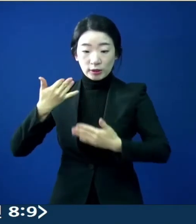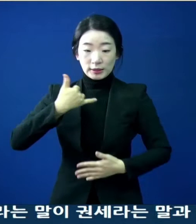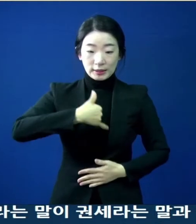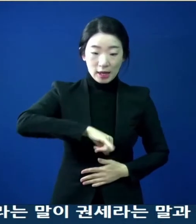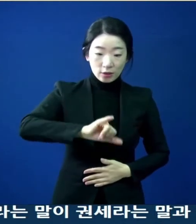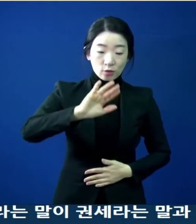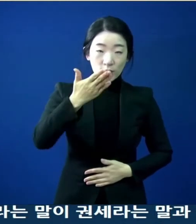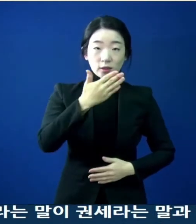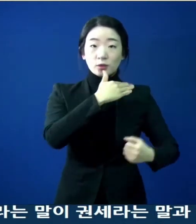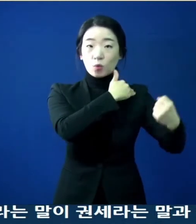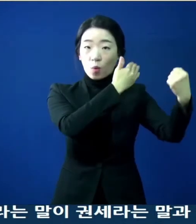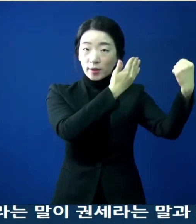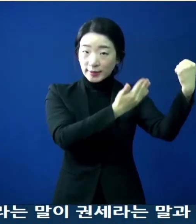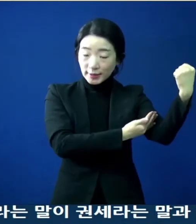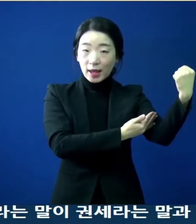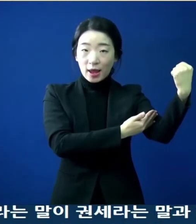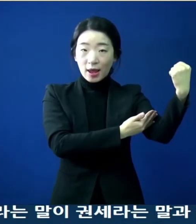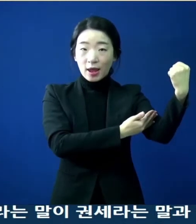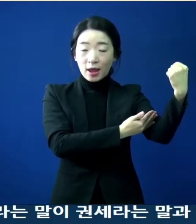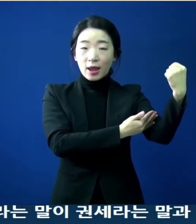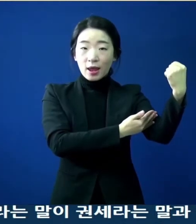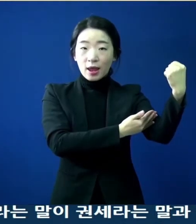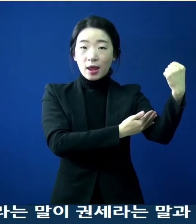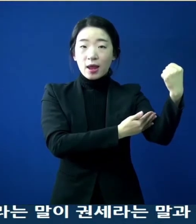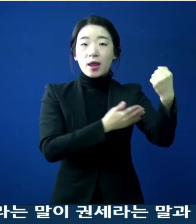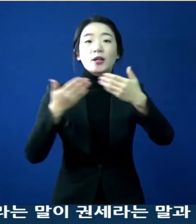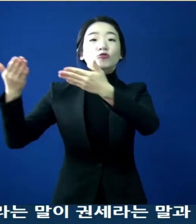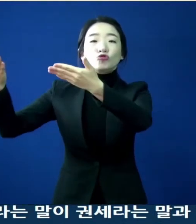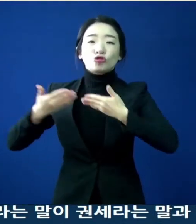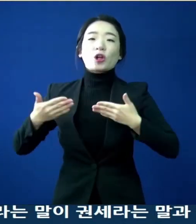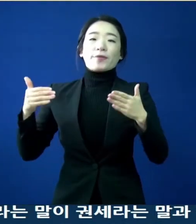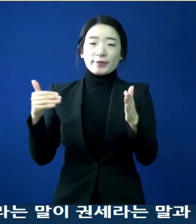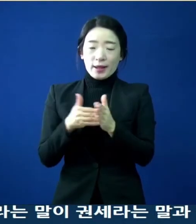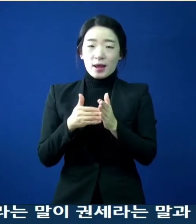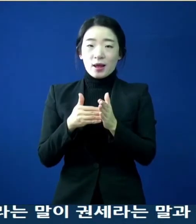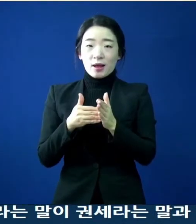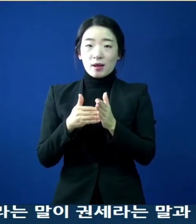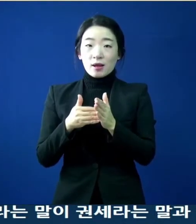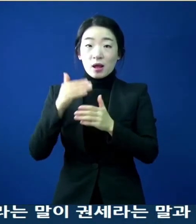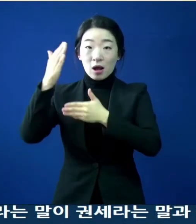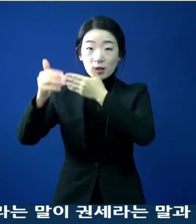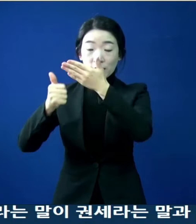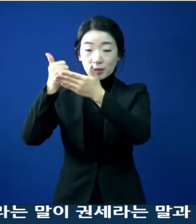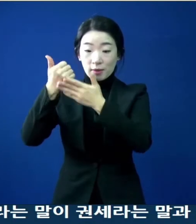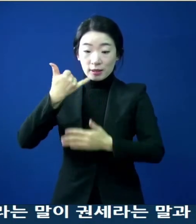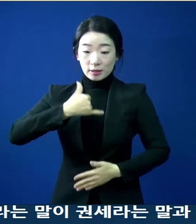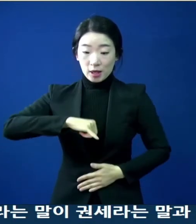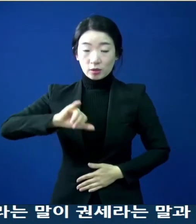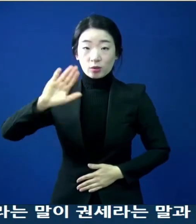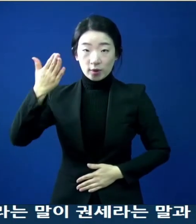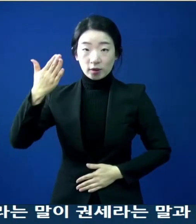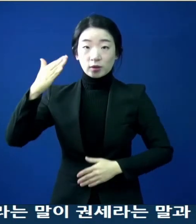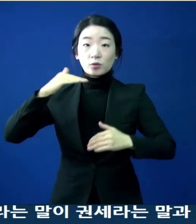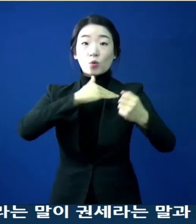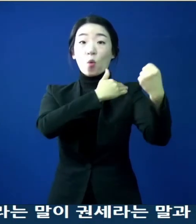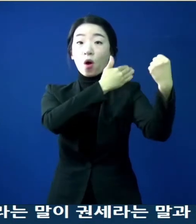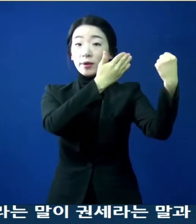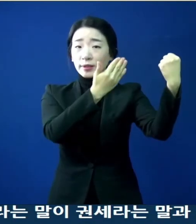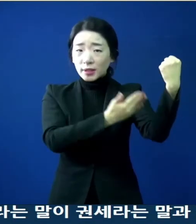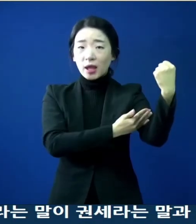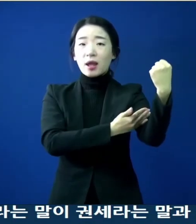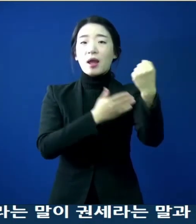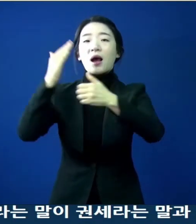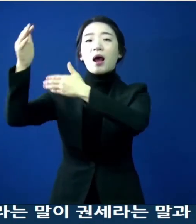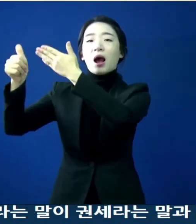게 뭐냐면, 자녀가 되는 권세를 주셨다는 말입니다. 하나님이 자녀가 되는 권세를 우리에게 주셨습니다. 이